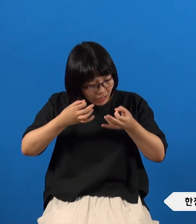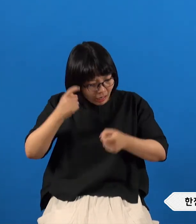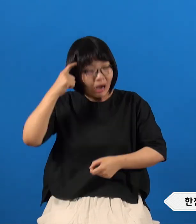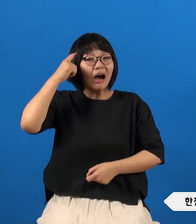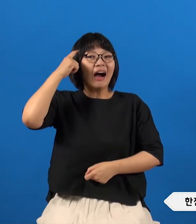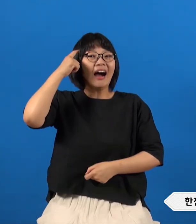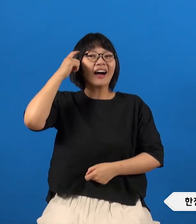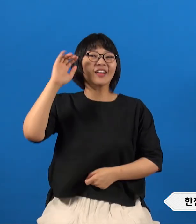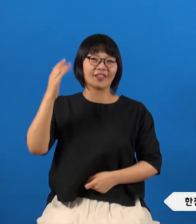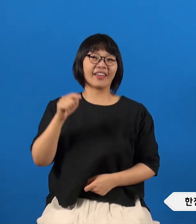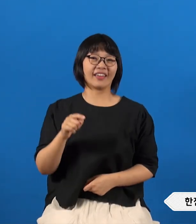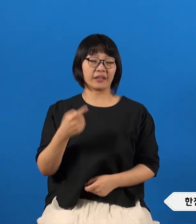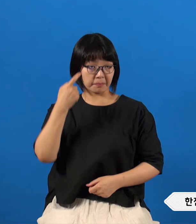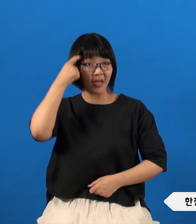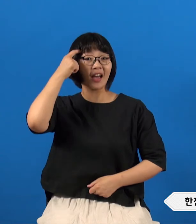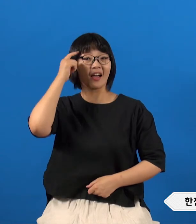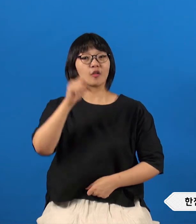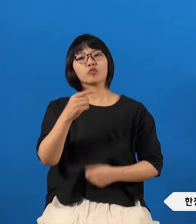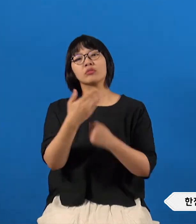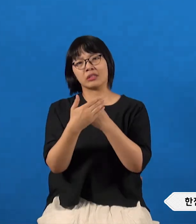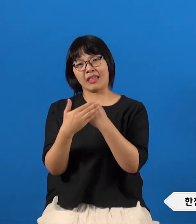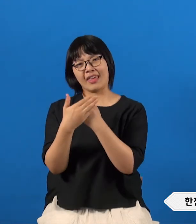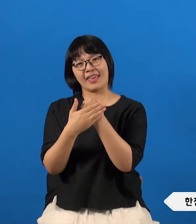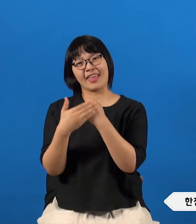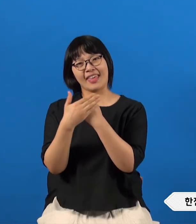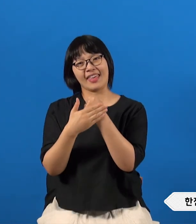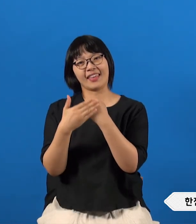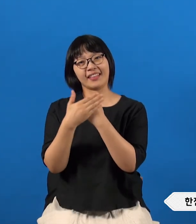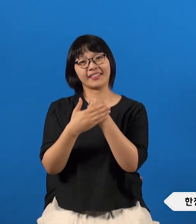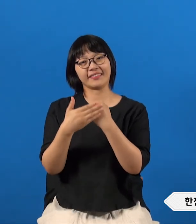것이죠. 깨닫는 것도 은혜입니다.